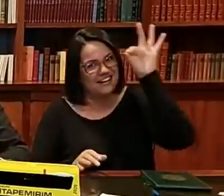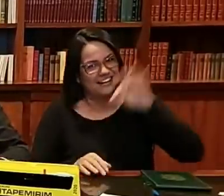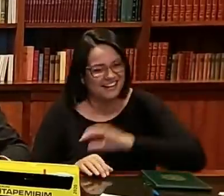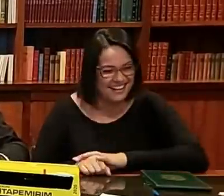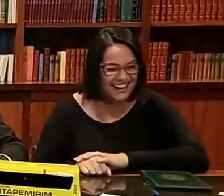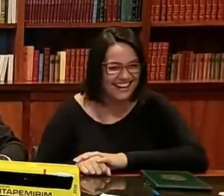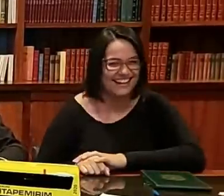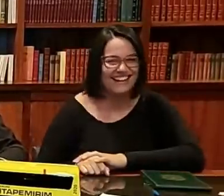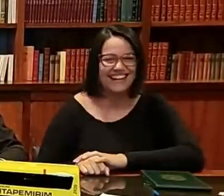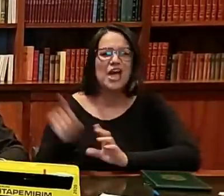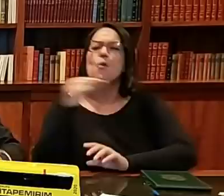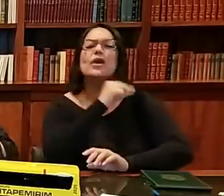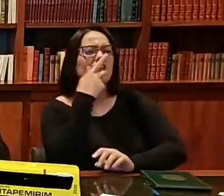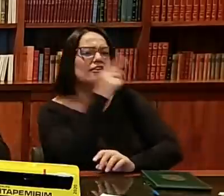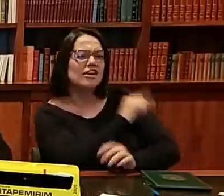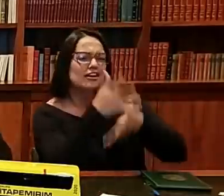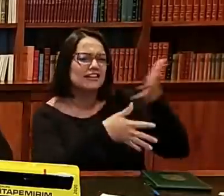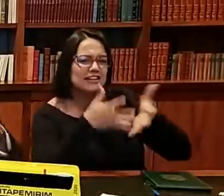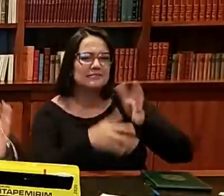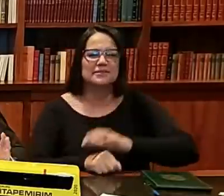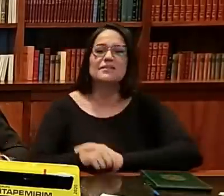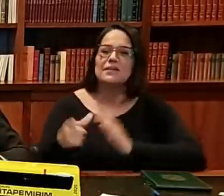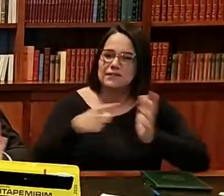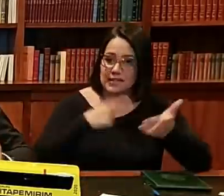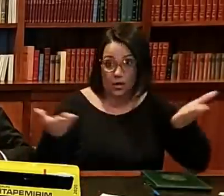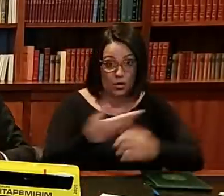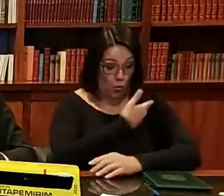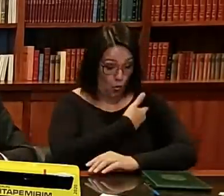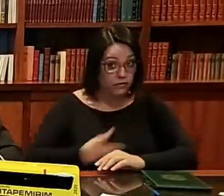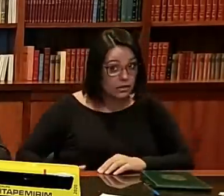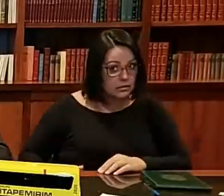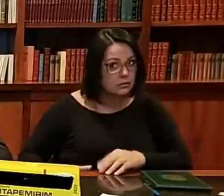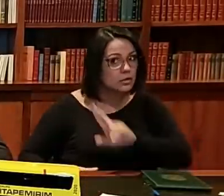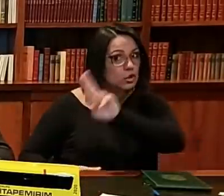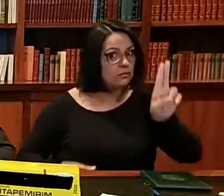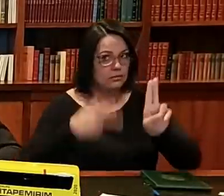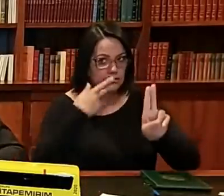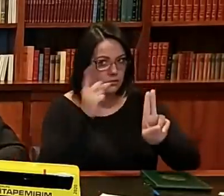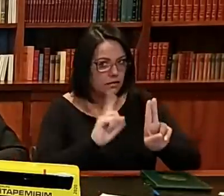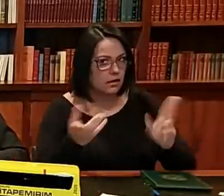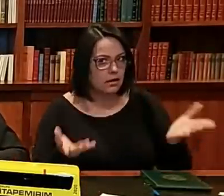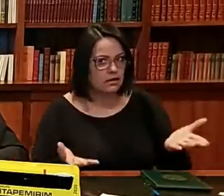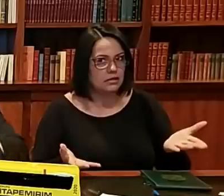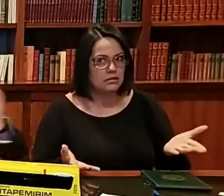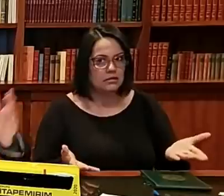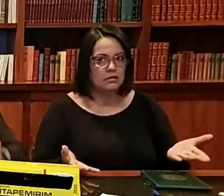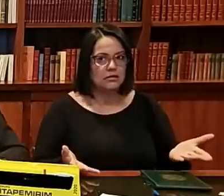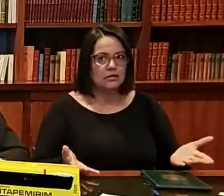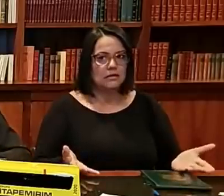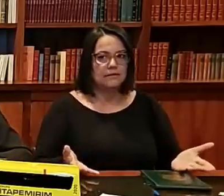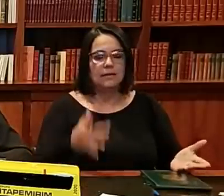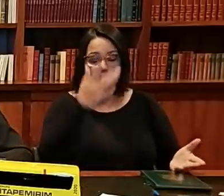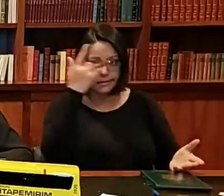Facultativo. Pessoal, e agora tem um governador, que não vou falar o nome dele aqui, todo mundo sabe quem é, está